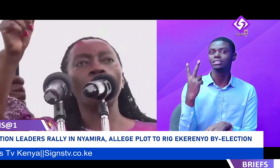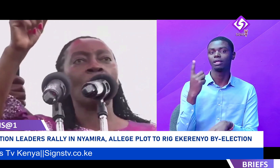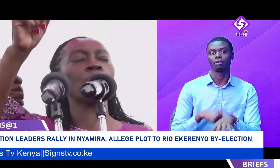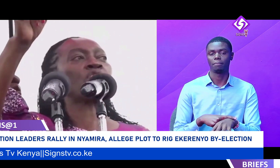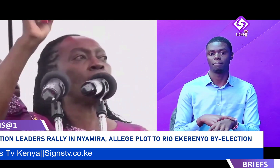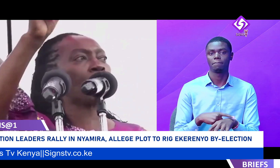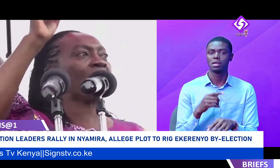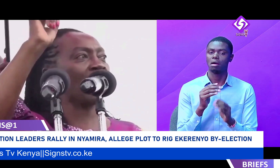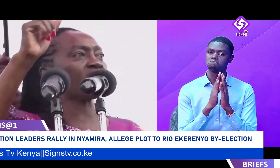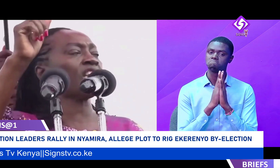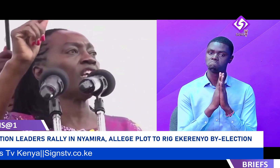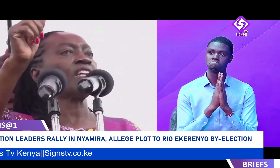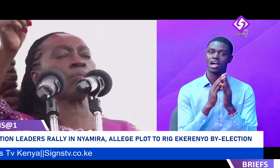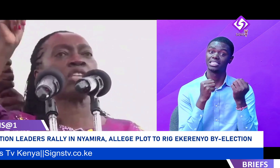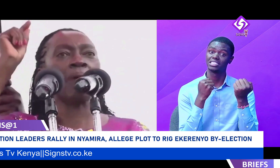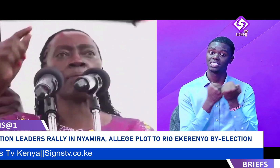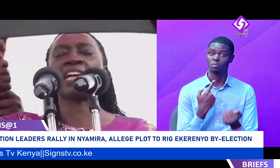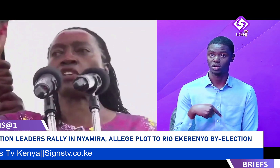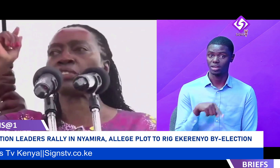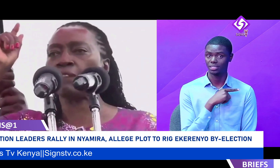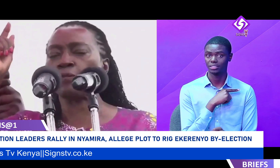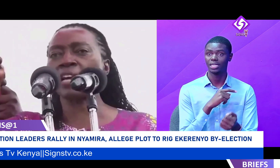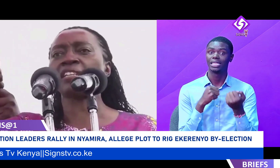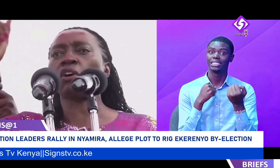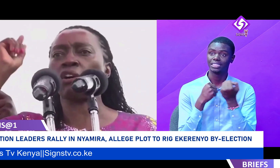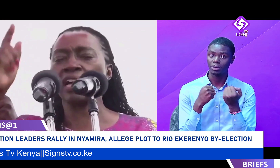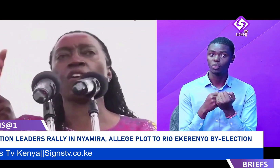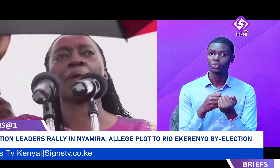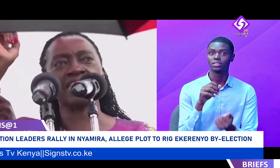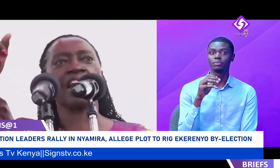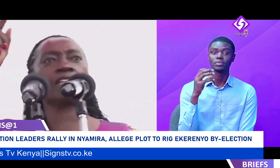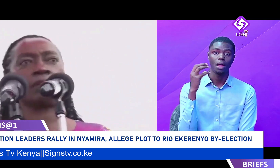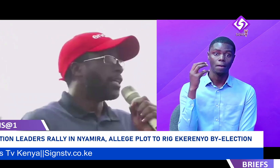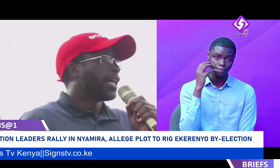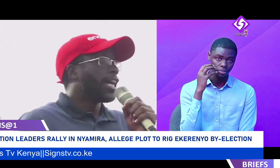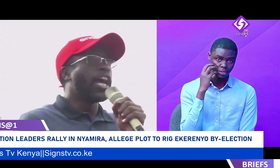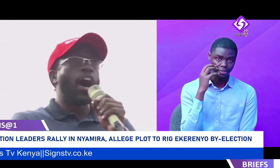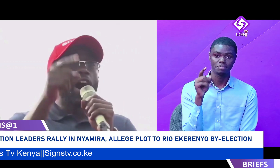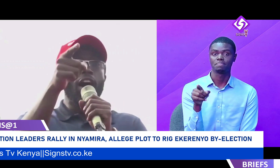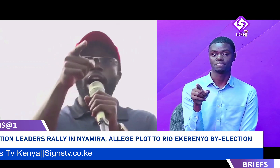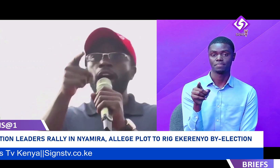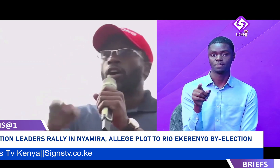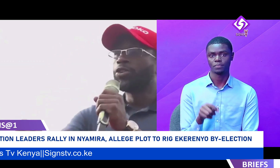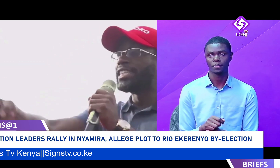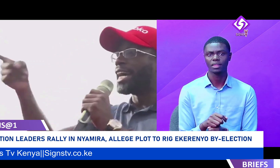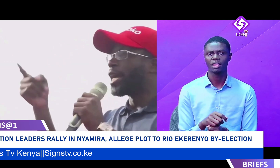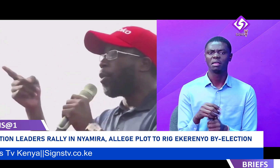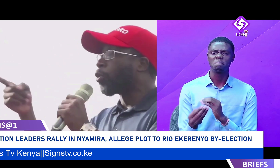naomba msimame nasi na msimame na Dr. Fred Okengo Matiangi. Hiyo hongo usijaribu